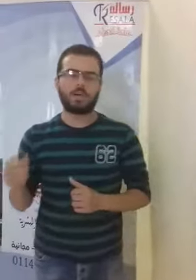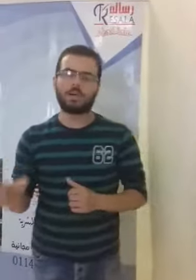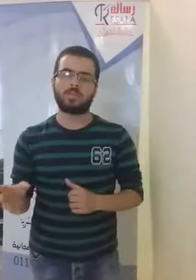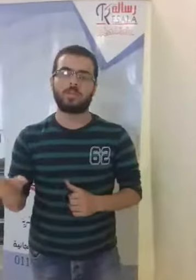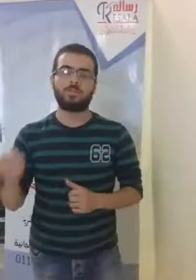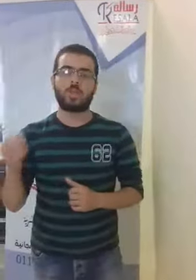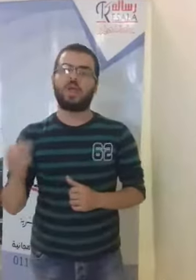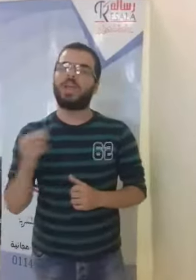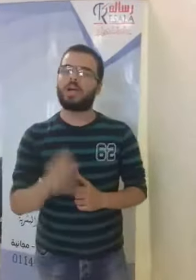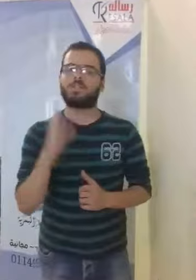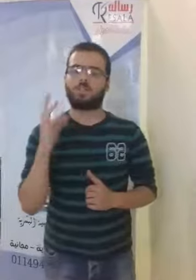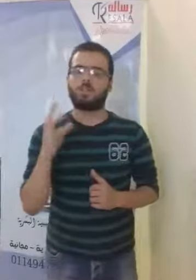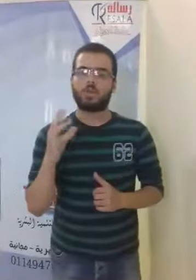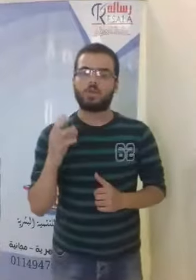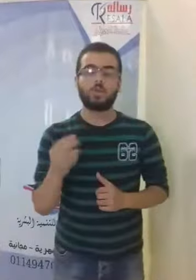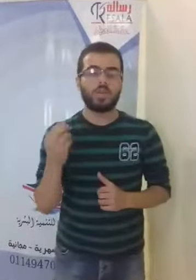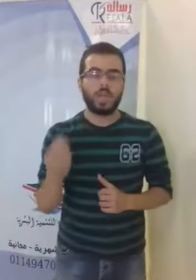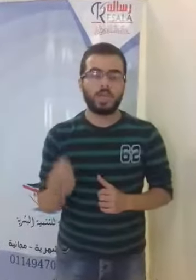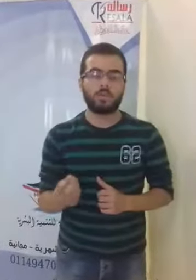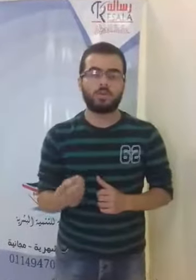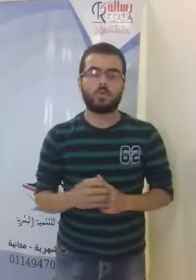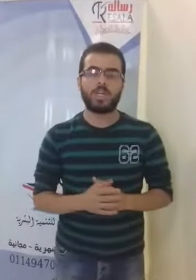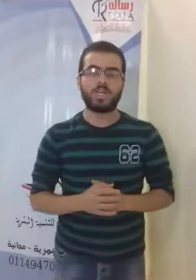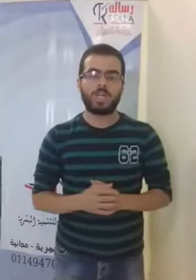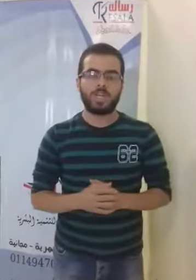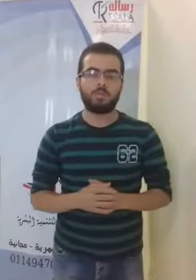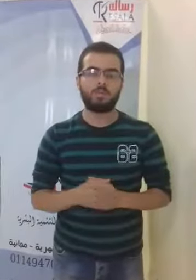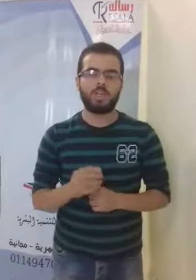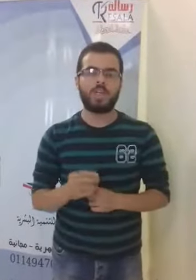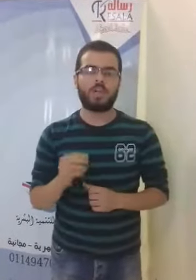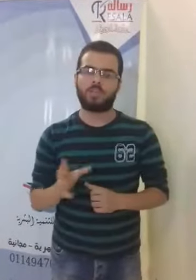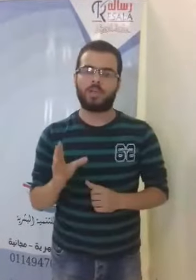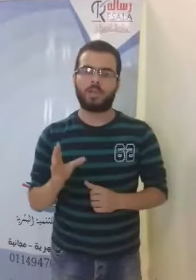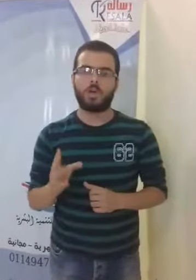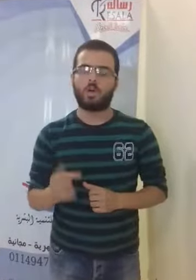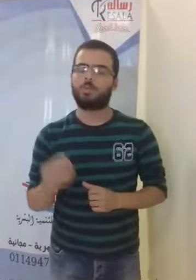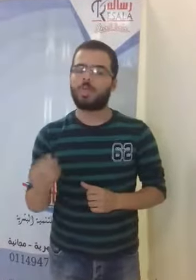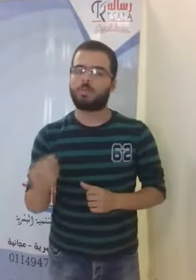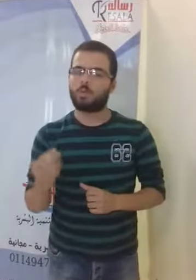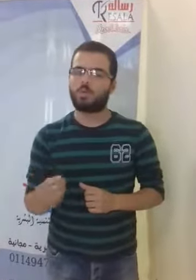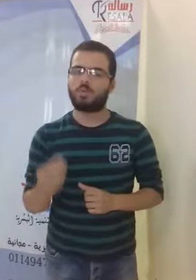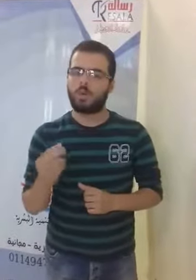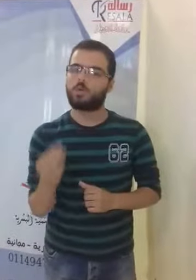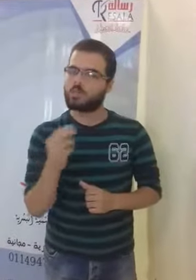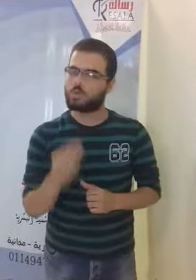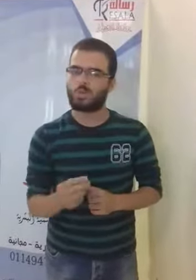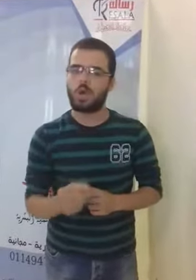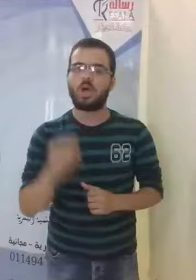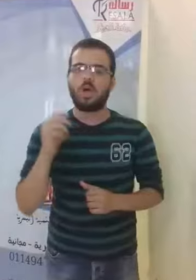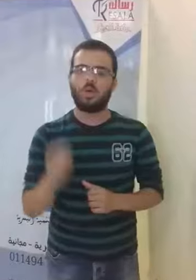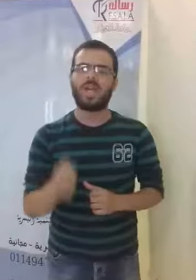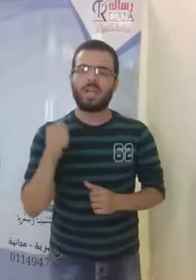النهارده والعصر. سوره العصر في القران الكريم كلنا عارفينها، ربنا بيقول في اول السوره